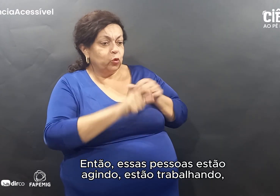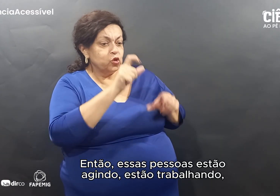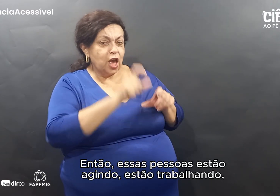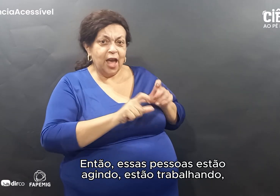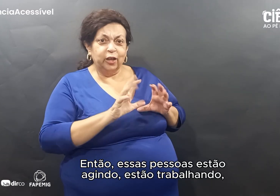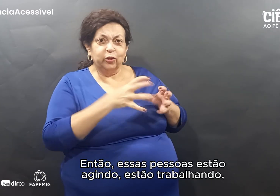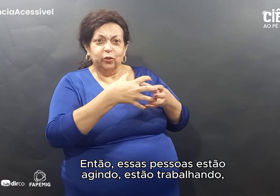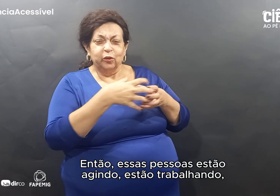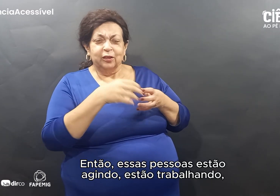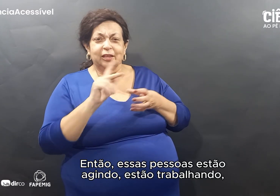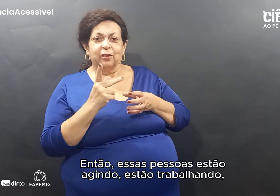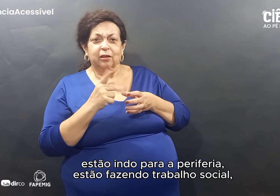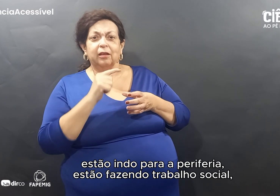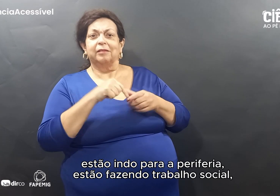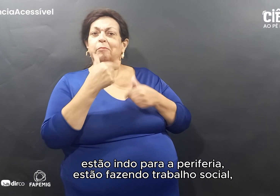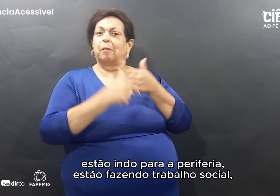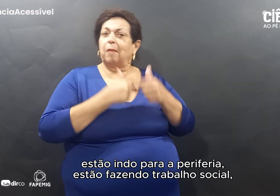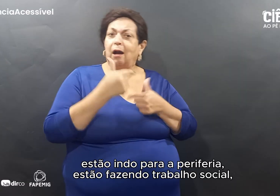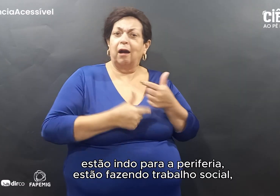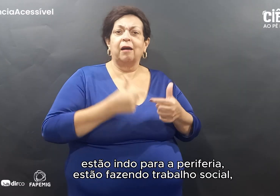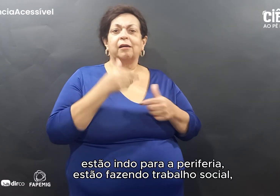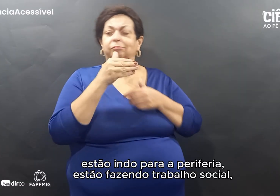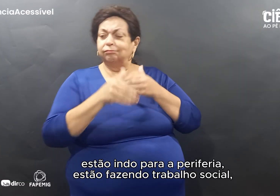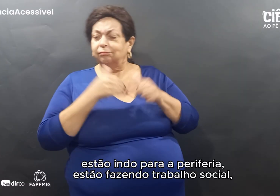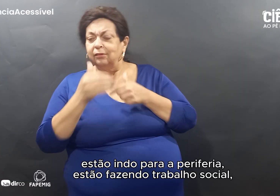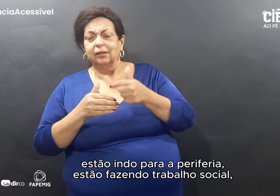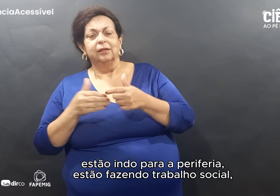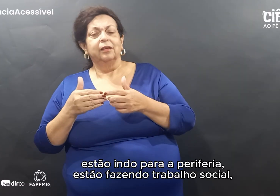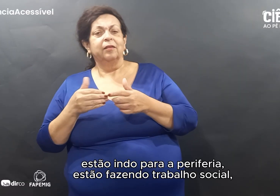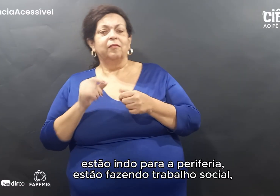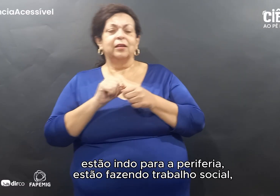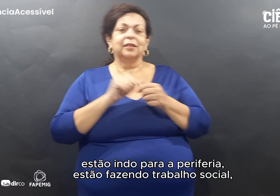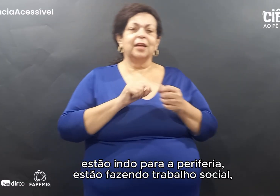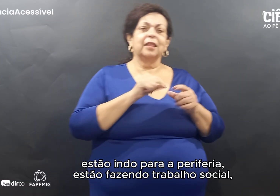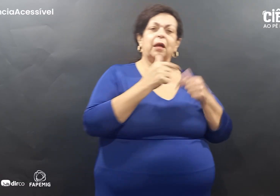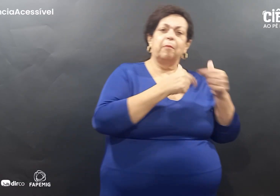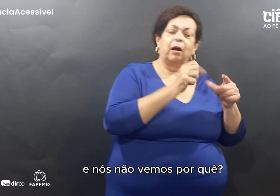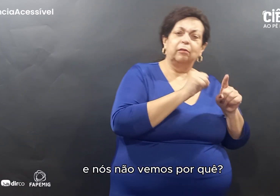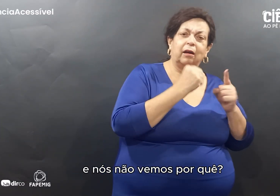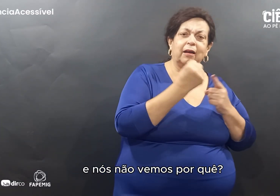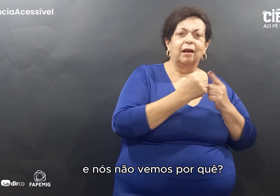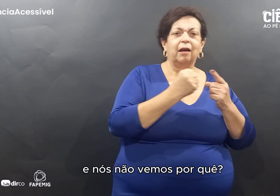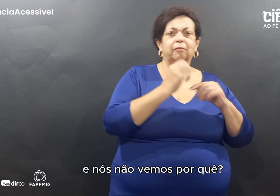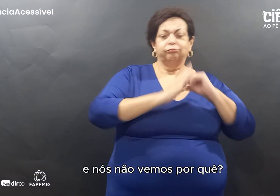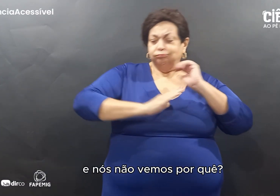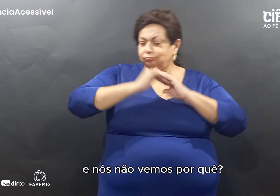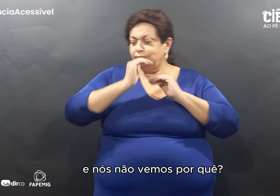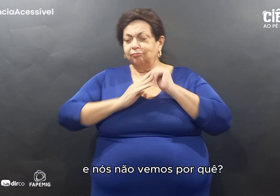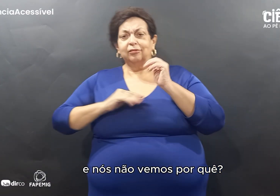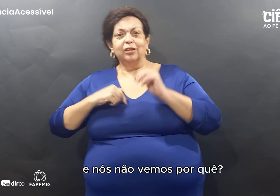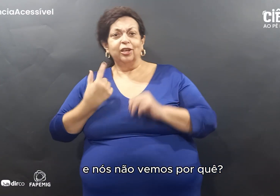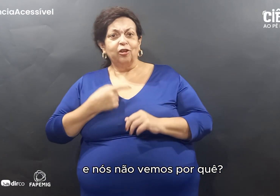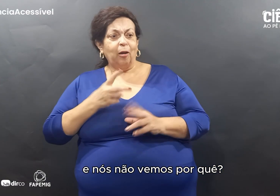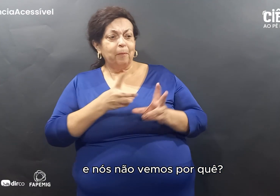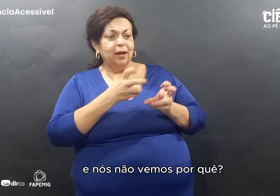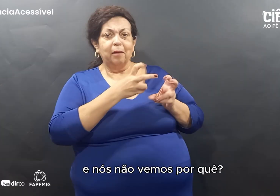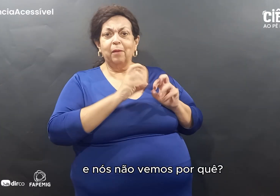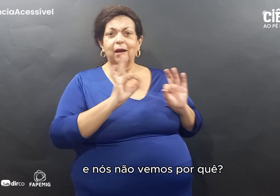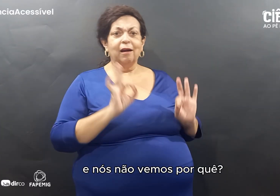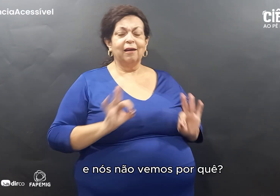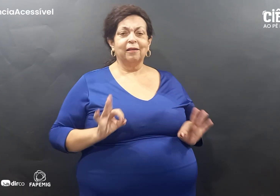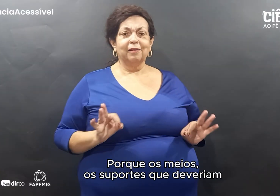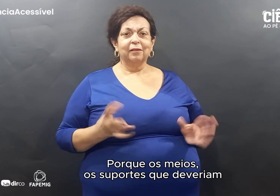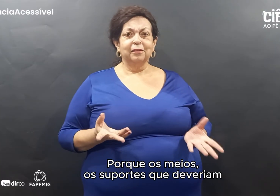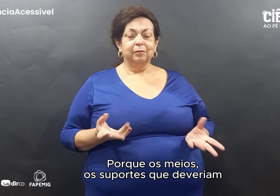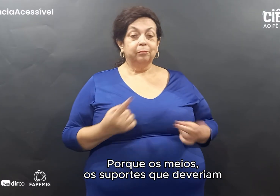estão agindo, estão trabalhando, estão indo para a periferia, estão fazendo trabalho social. E nós não vemos.